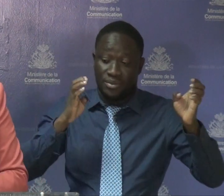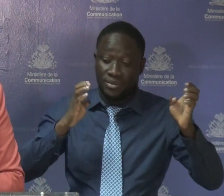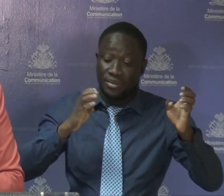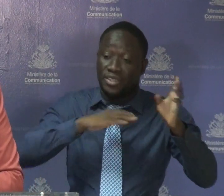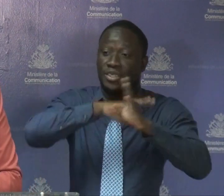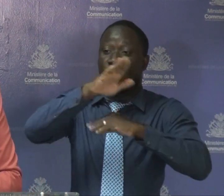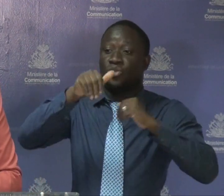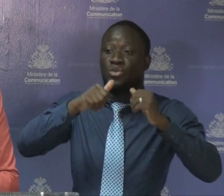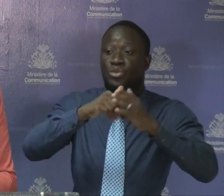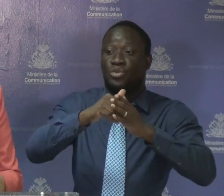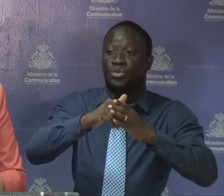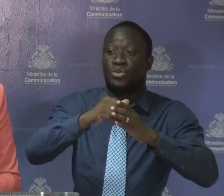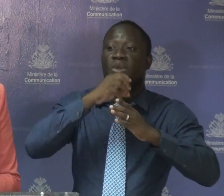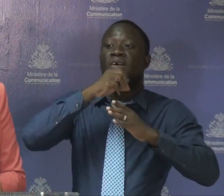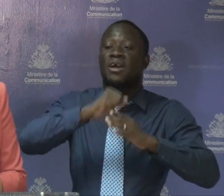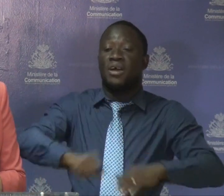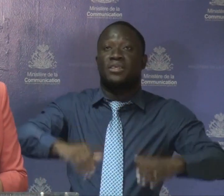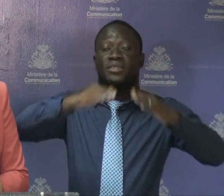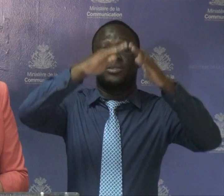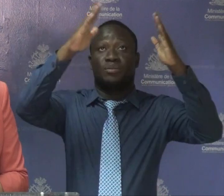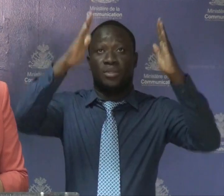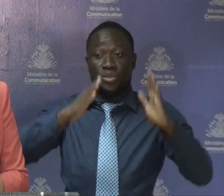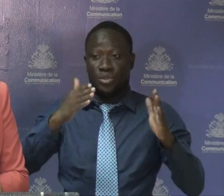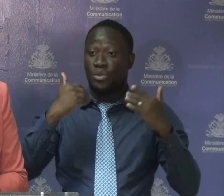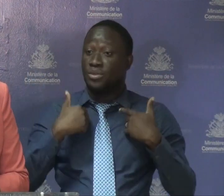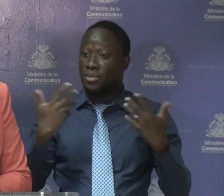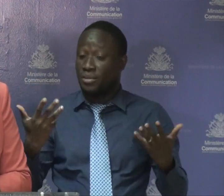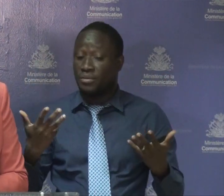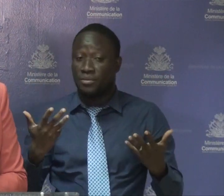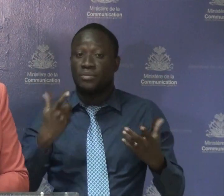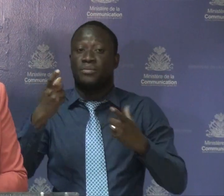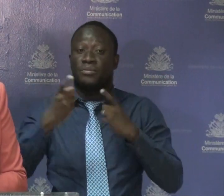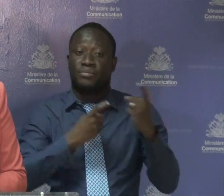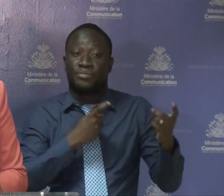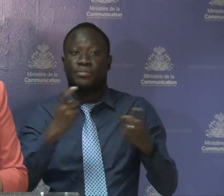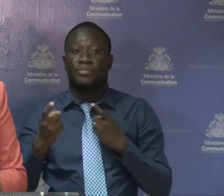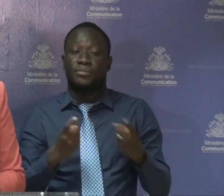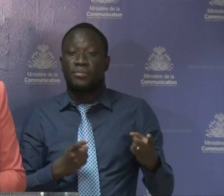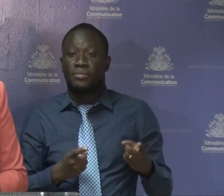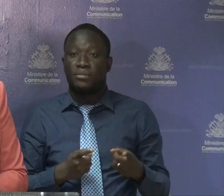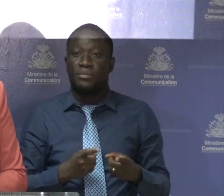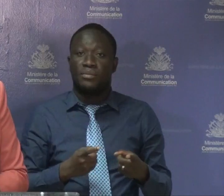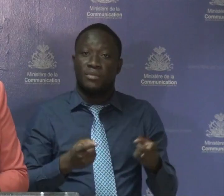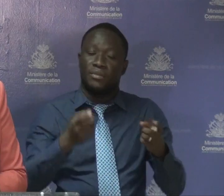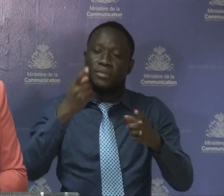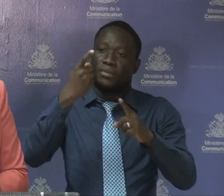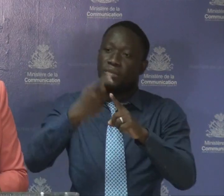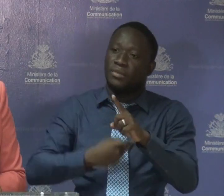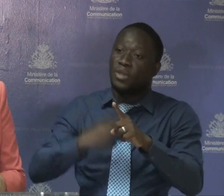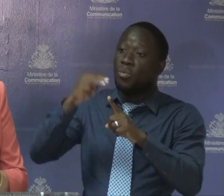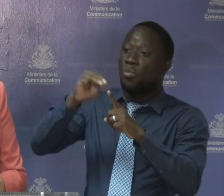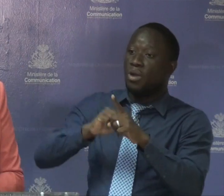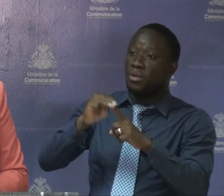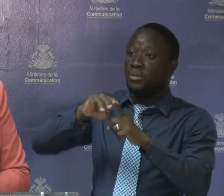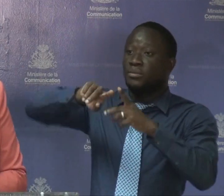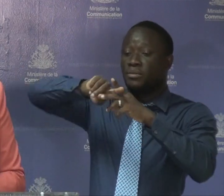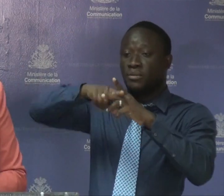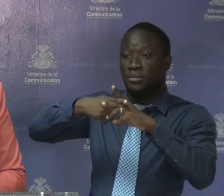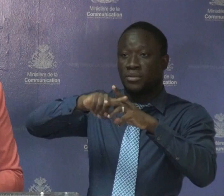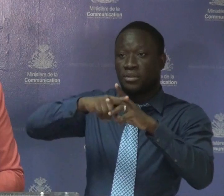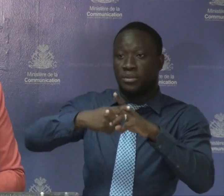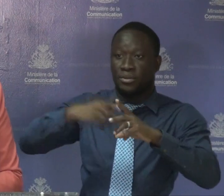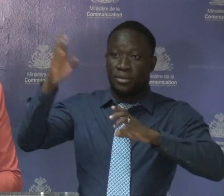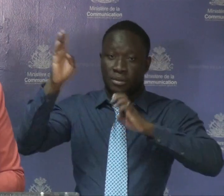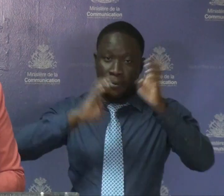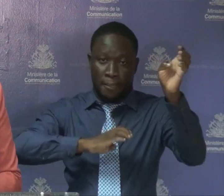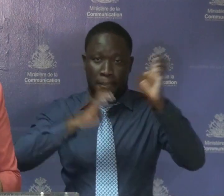tout site touristique. Parce que non seulement on a fait inventaire là, et ça m'a parlé de lien plusieurs fois, et d'ici mois, mai, nous allons lancer un inventaire